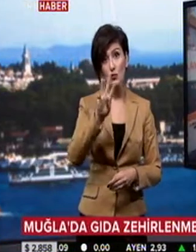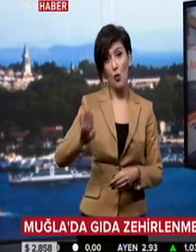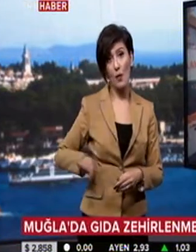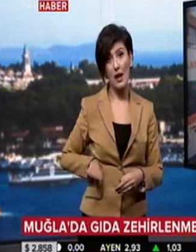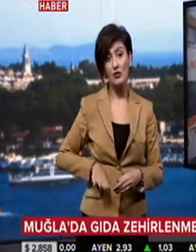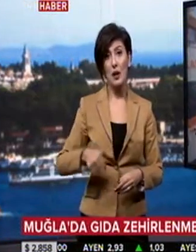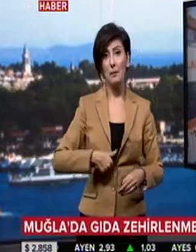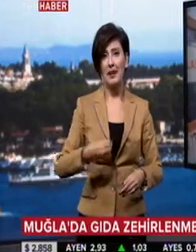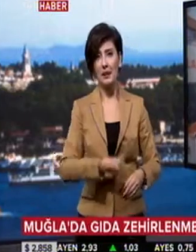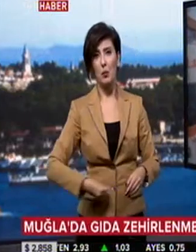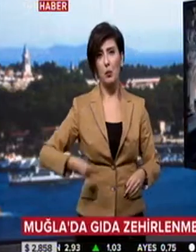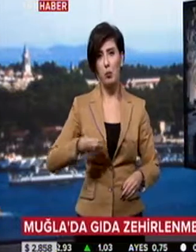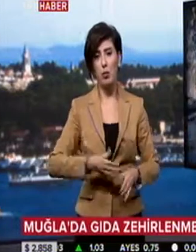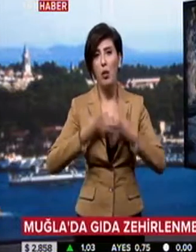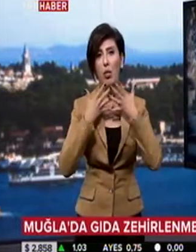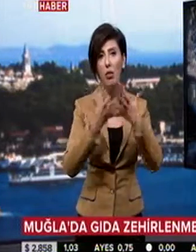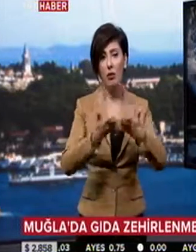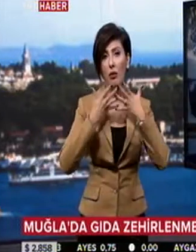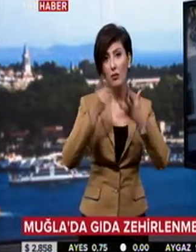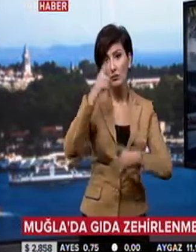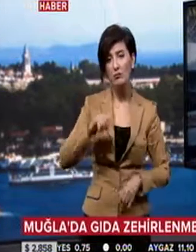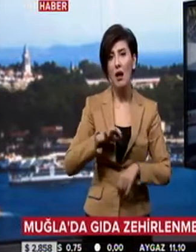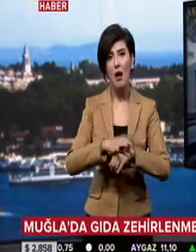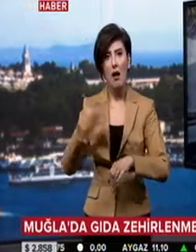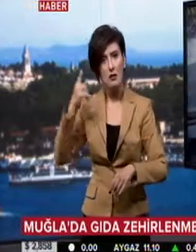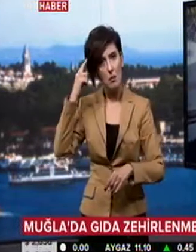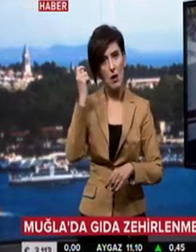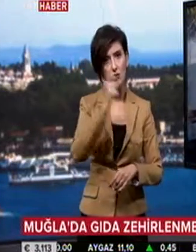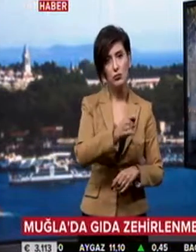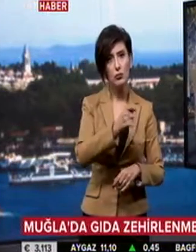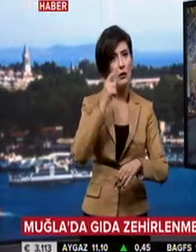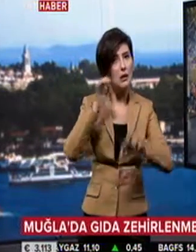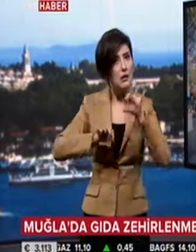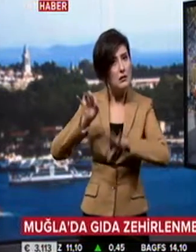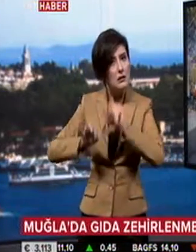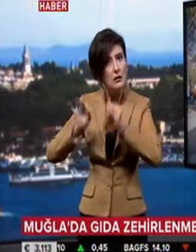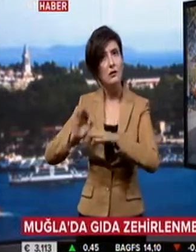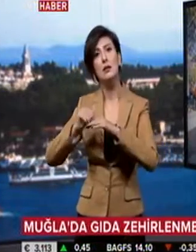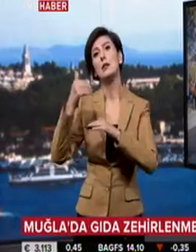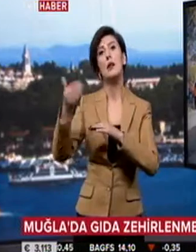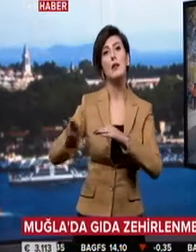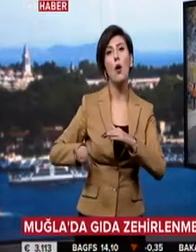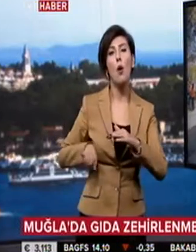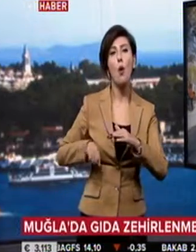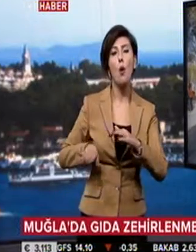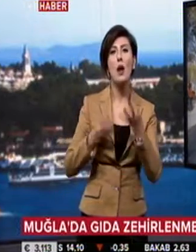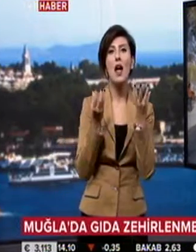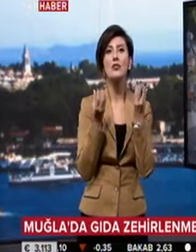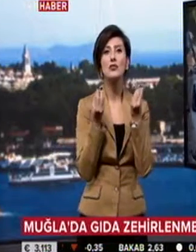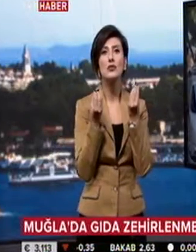143 öğrenci mide bulantısı ve kusma şikayetiyle hastanelere başvurdu. Tetkiklerin